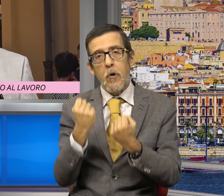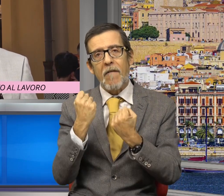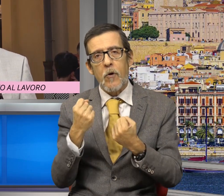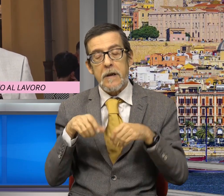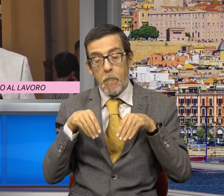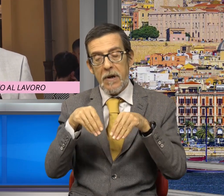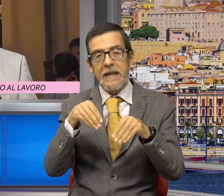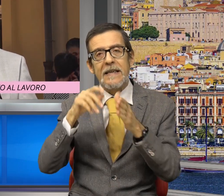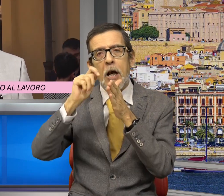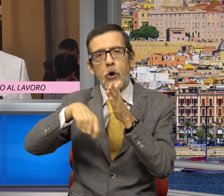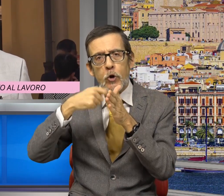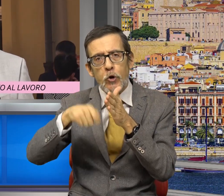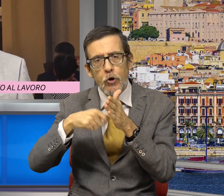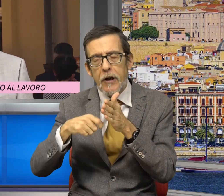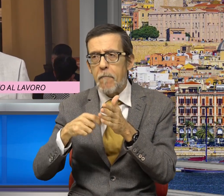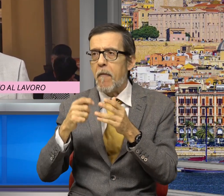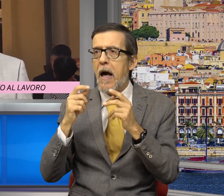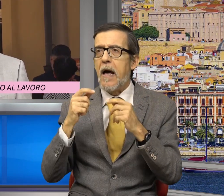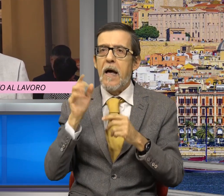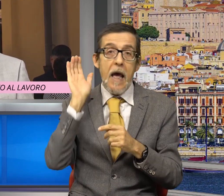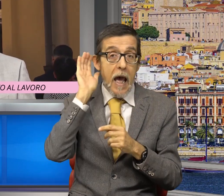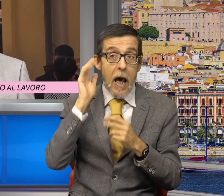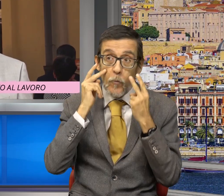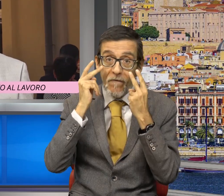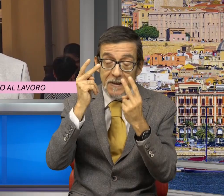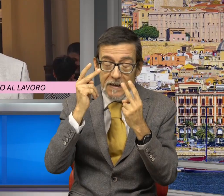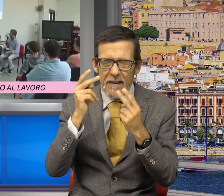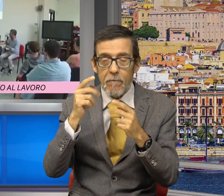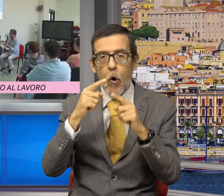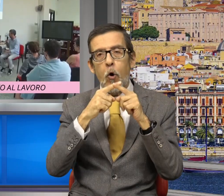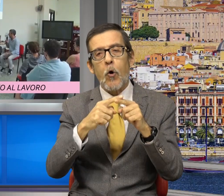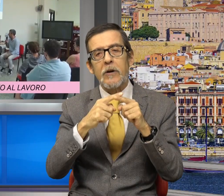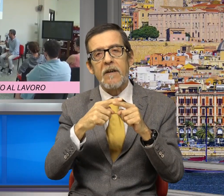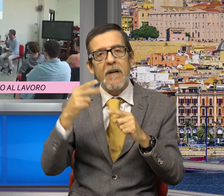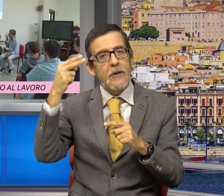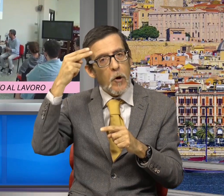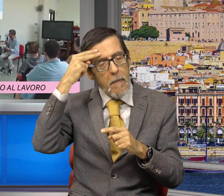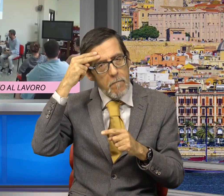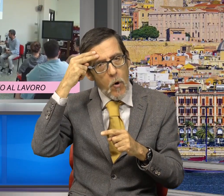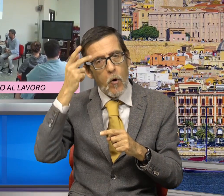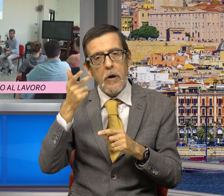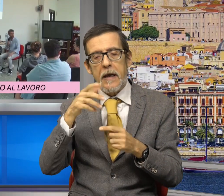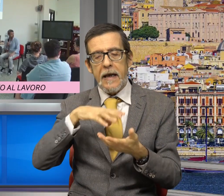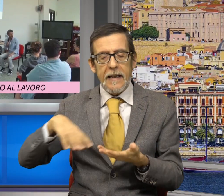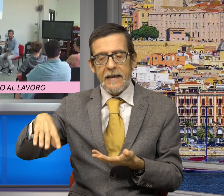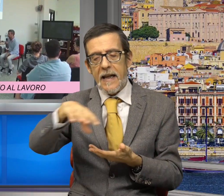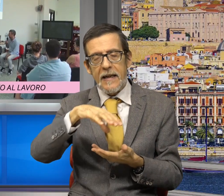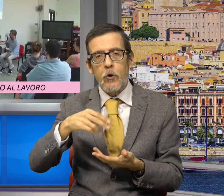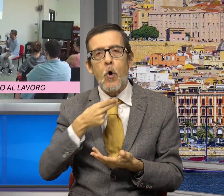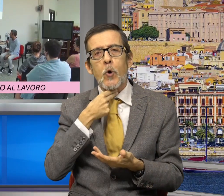cinema, dell'audiovisivo, anche attraverso la conservazione della memoria, l'organizzazione di corsi di formazione nel territorio del Sulcis Iglesiente. Ora ci